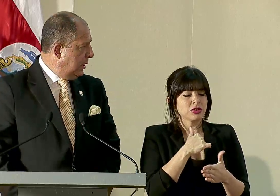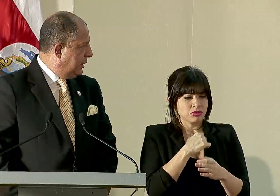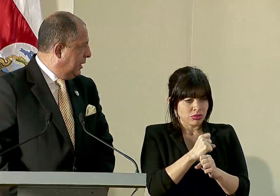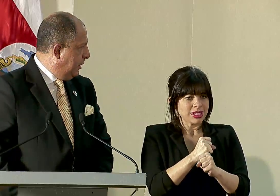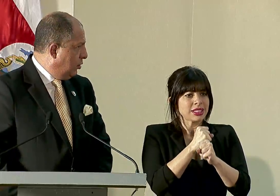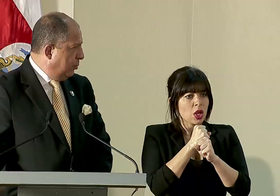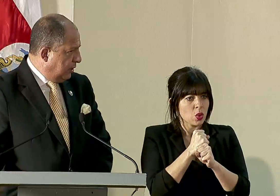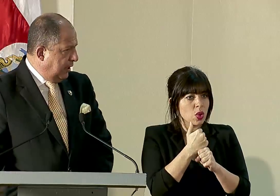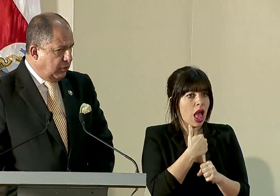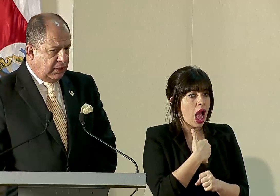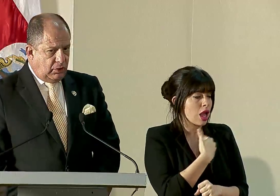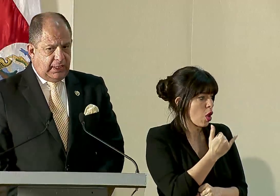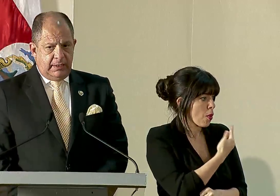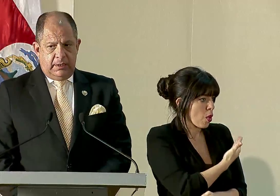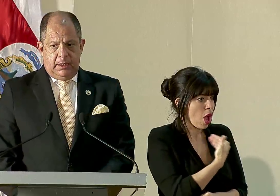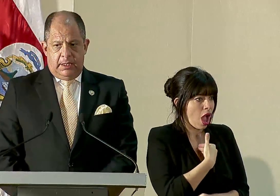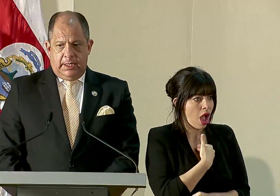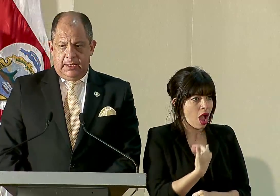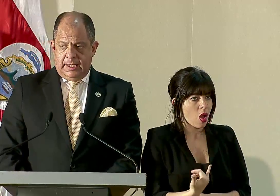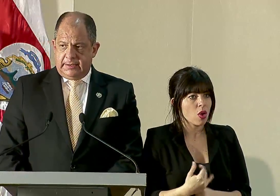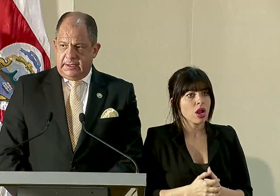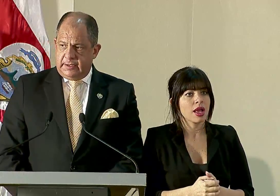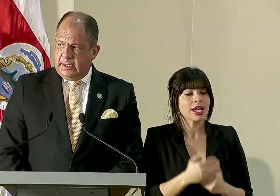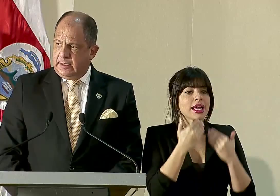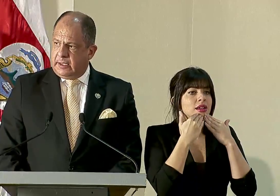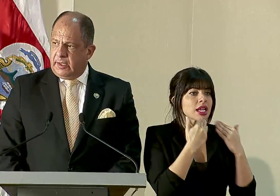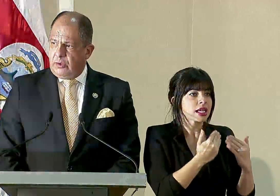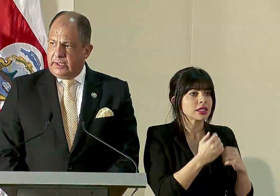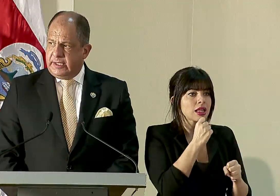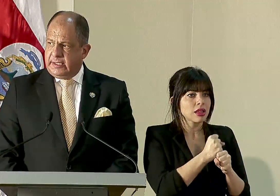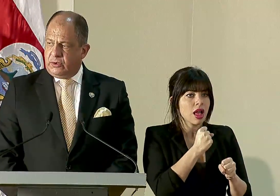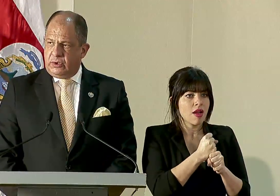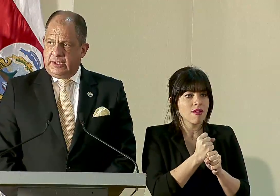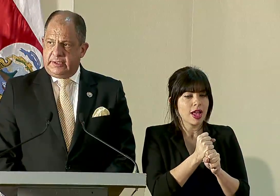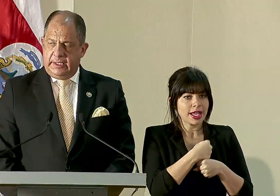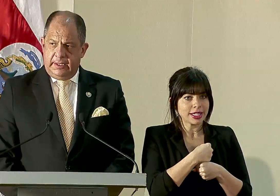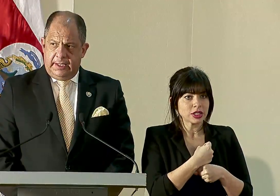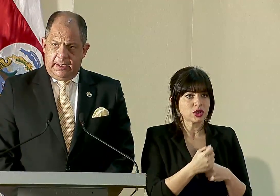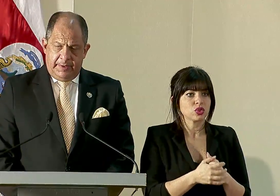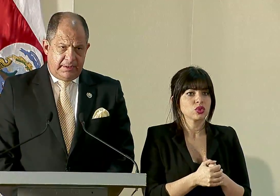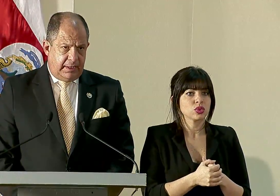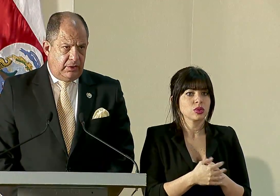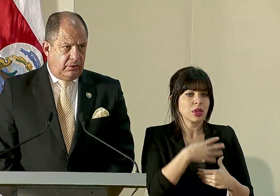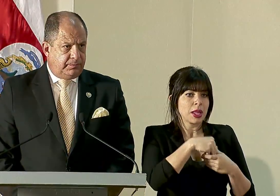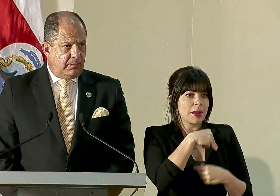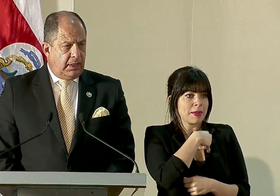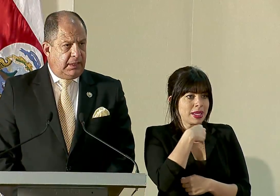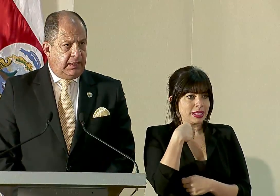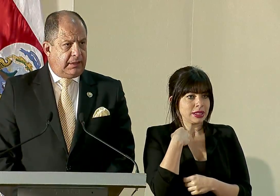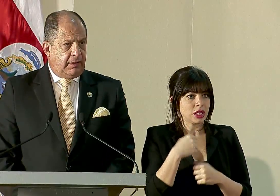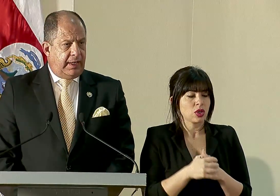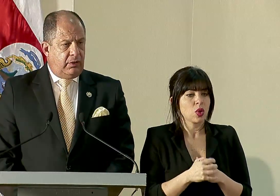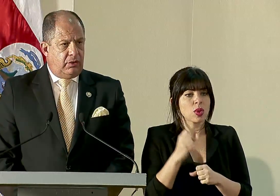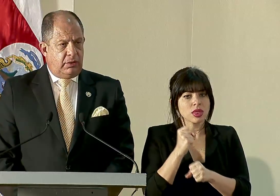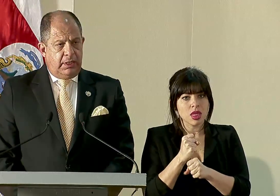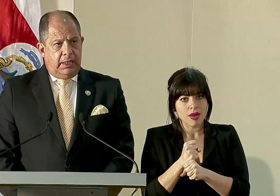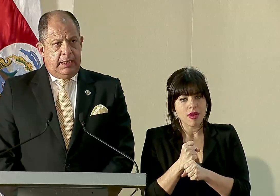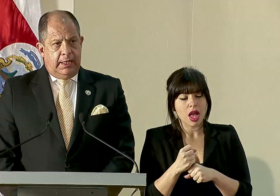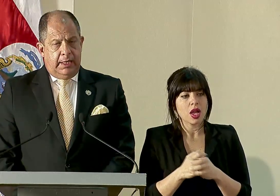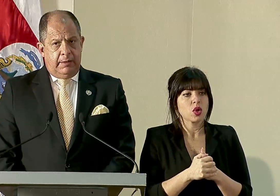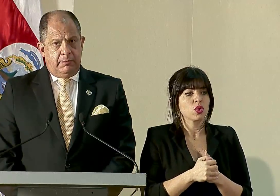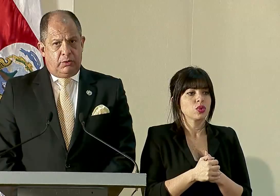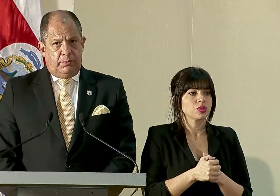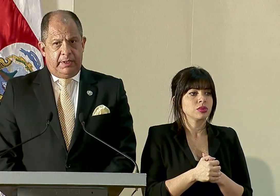seguro, teniendo como tenemos ahora, gracias al trabajo que se ha hecho desde el Ministerio de Trabajo,